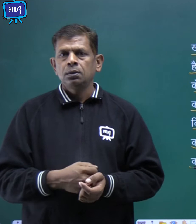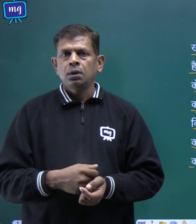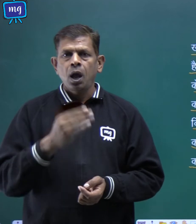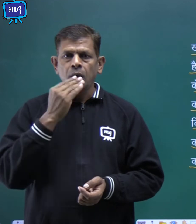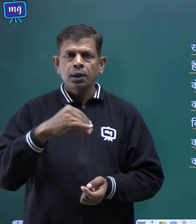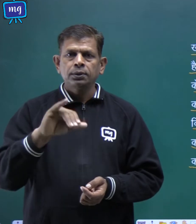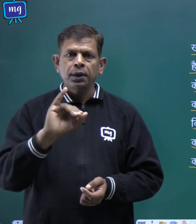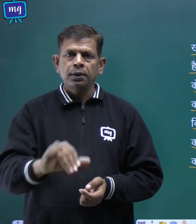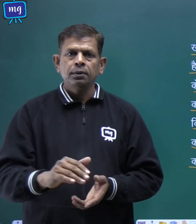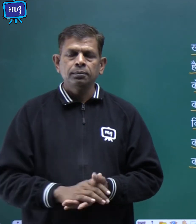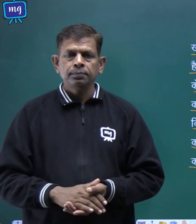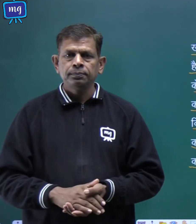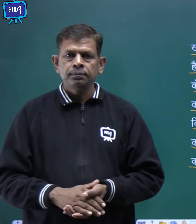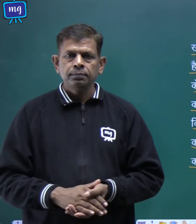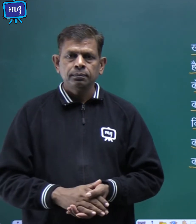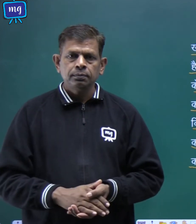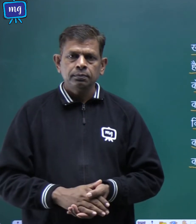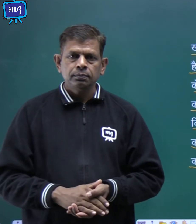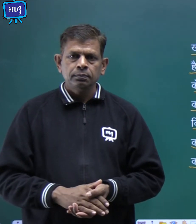कहते हैं।